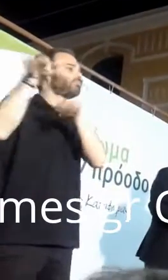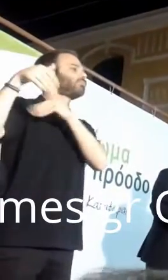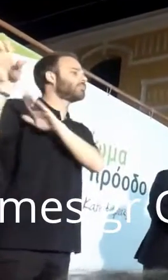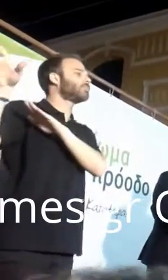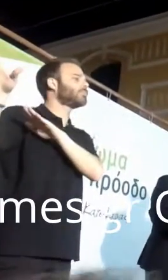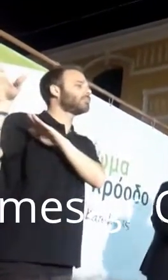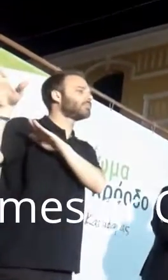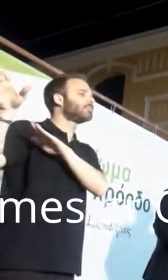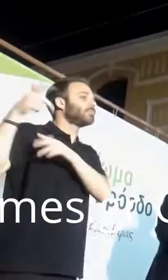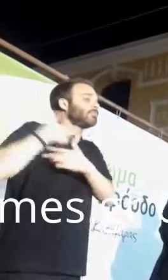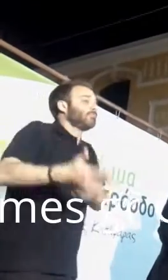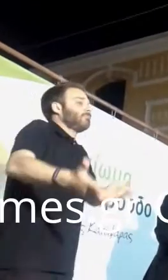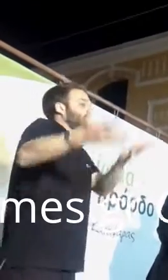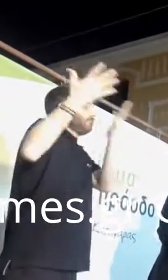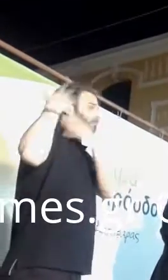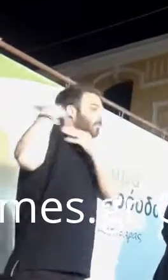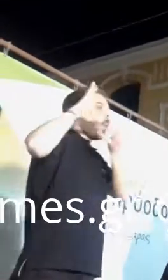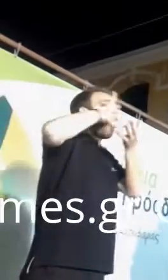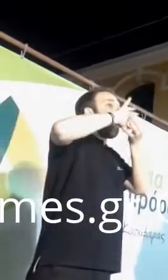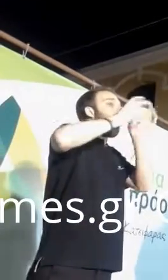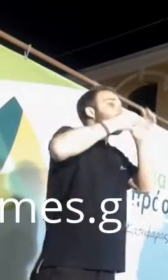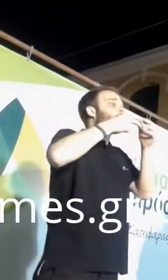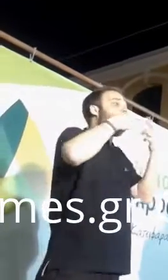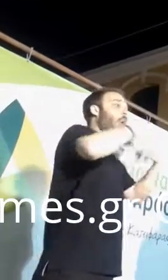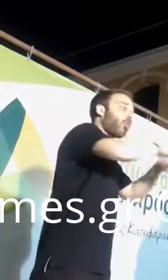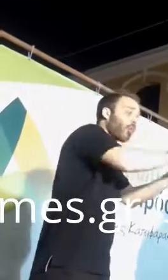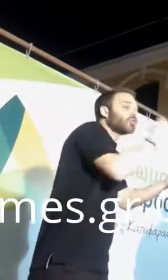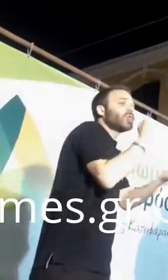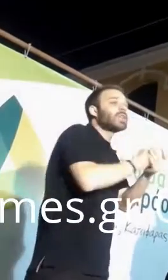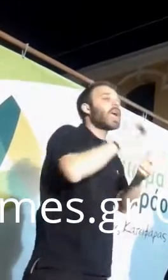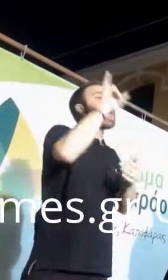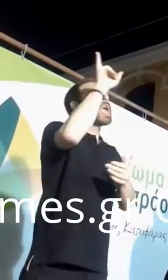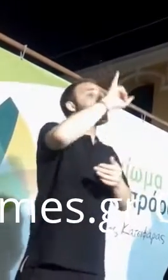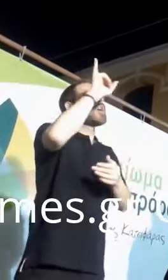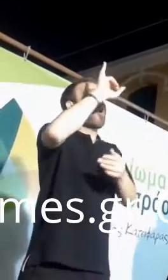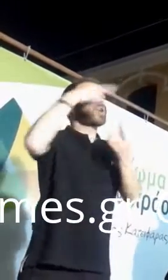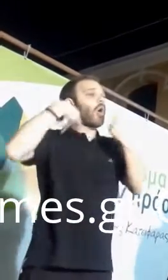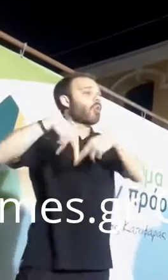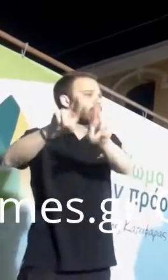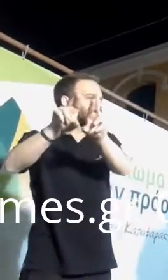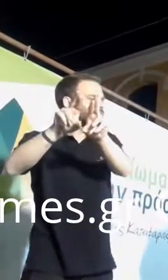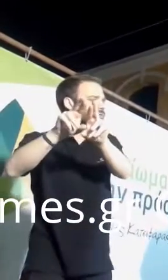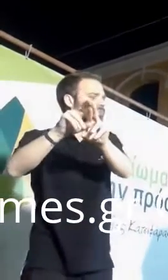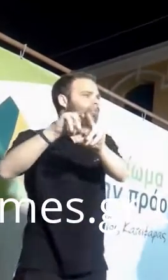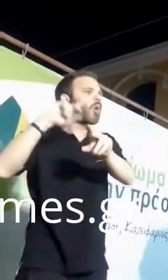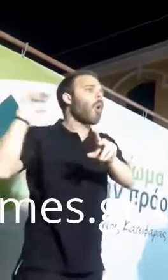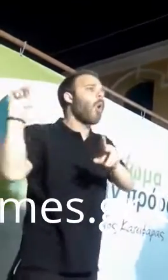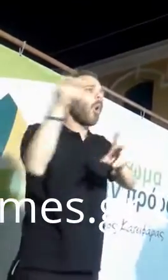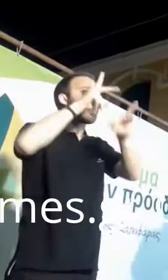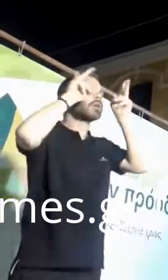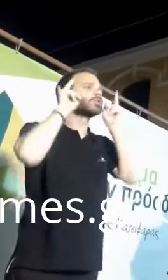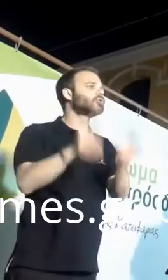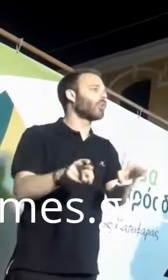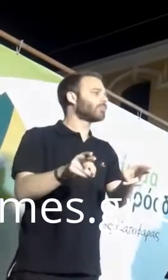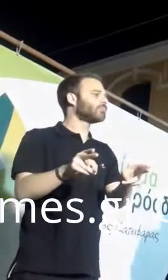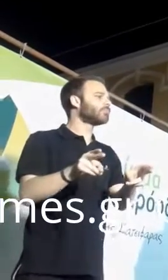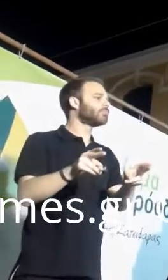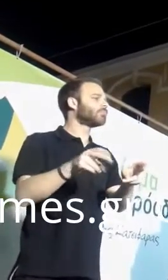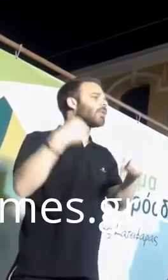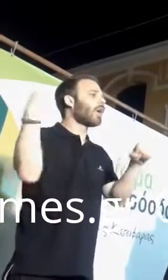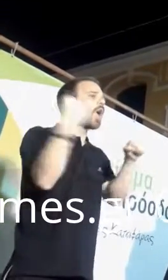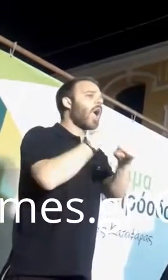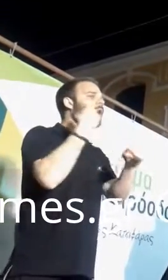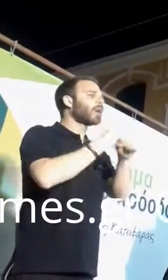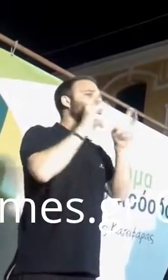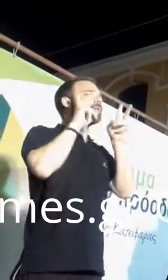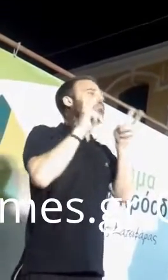η Ολυμπία Οδός και η Ιόνια Οδός είχαν σταματήσει. Όλα τα εργοτάξια ήταν κλειστά